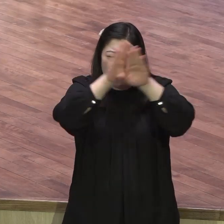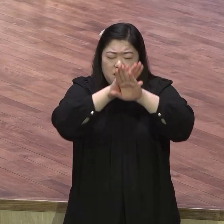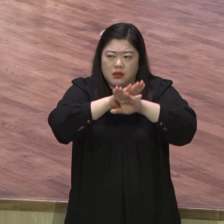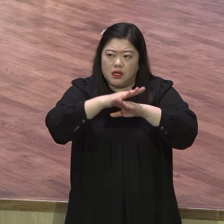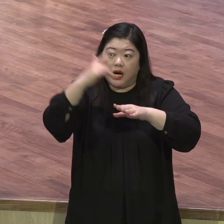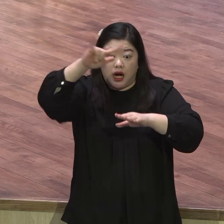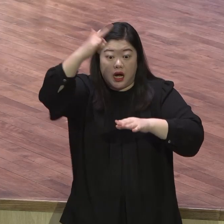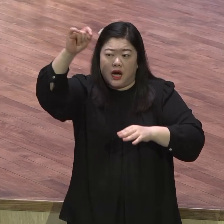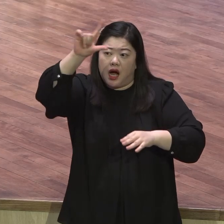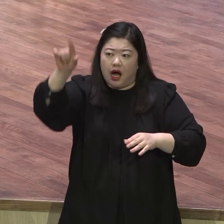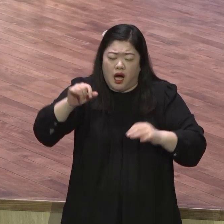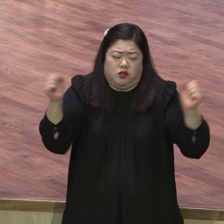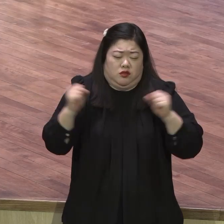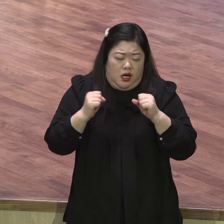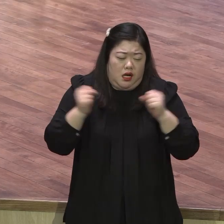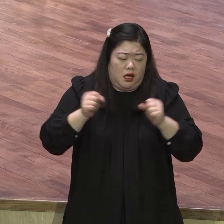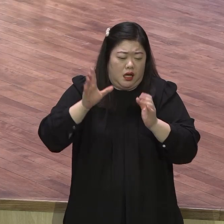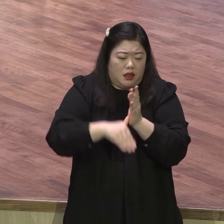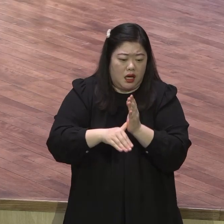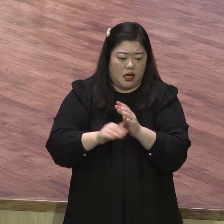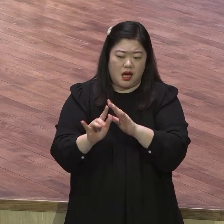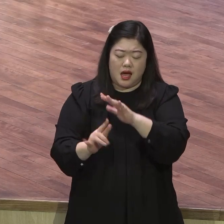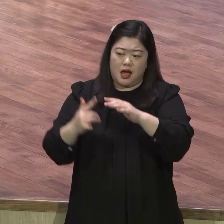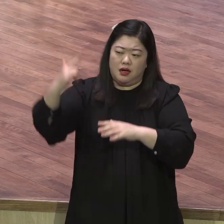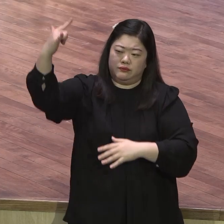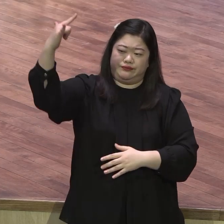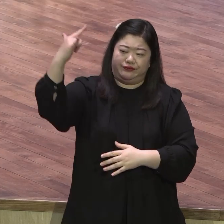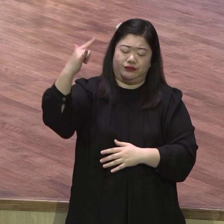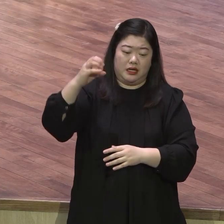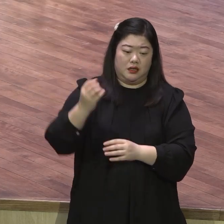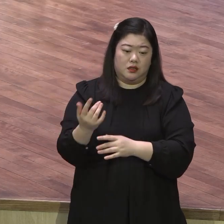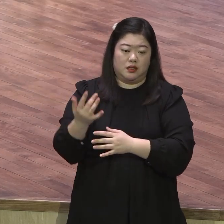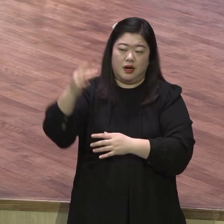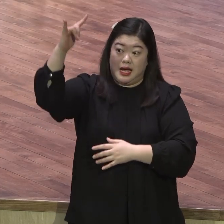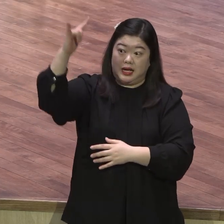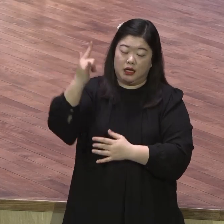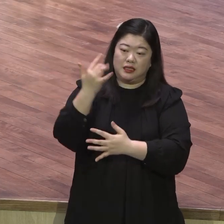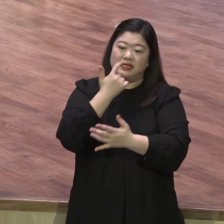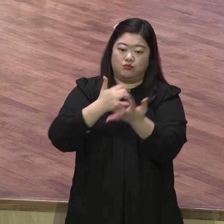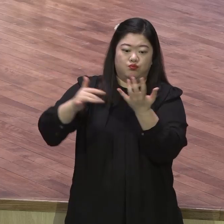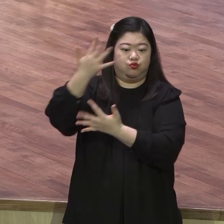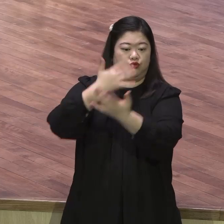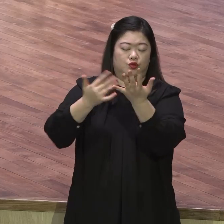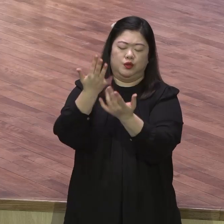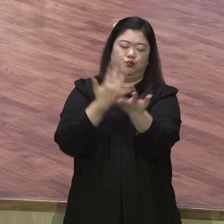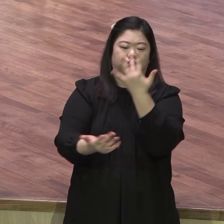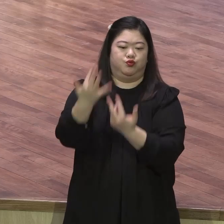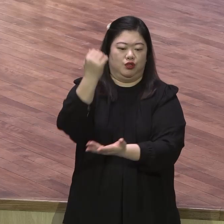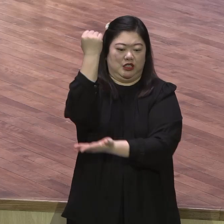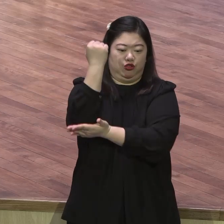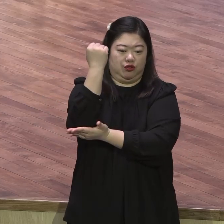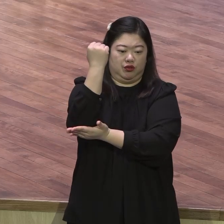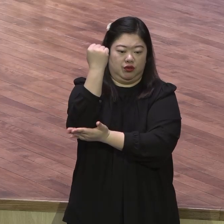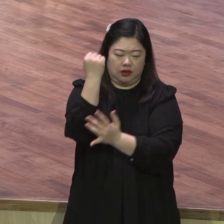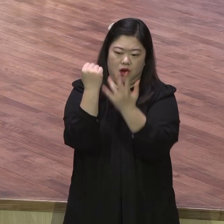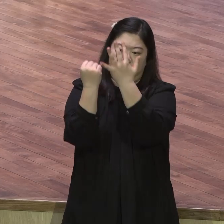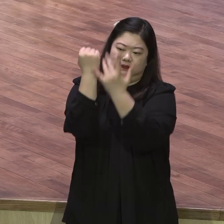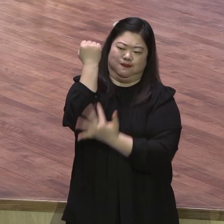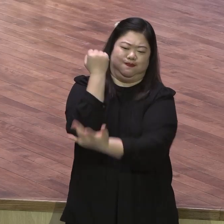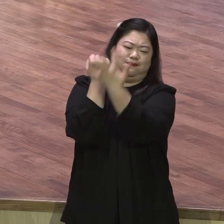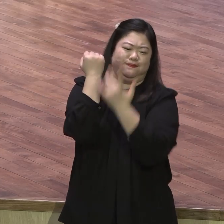뭐 행계인 여기 있어야 백신들이 여러분 여러분의 삶을 앞으로 구름기둥으로 인도하는 주님을 체험하시 바랍니다.